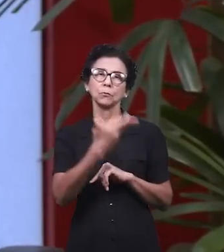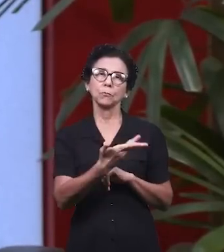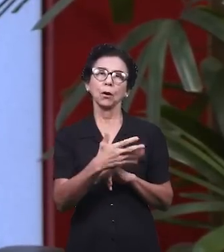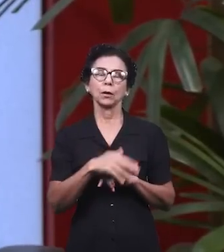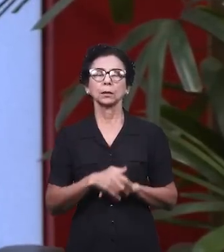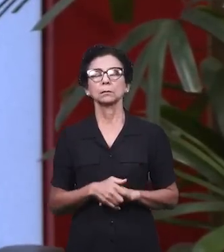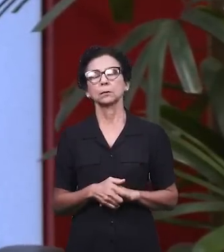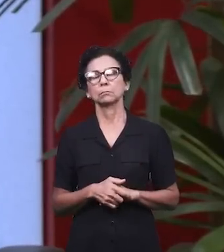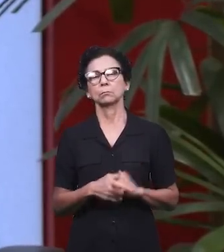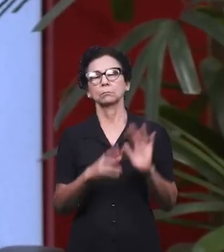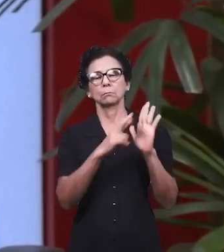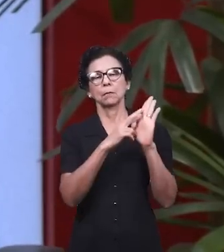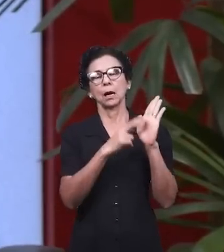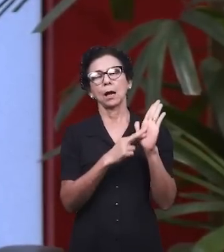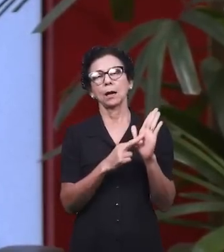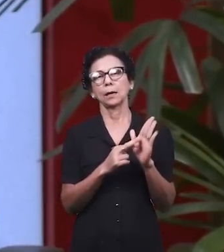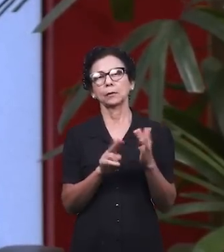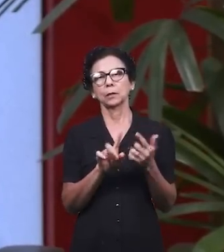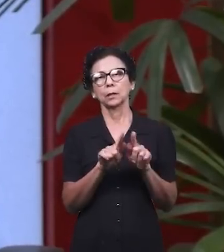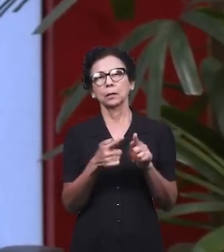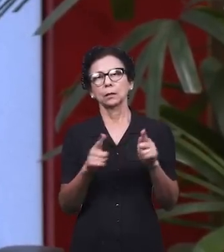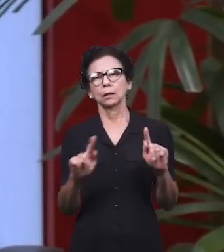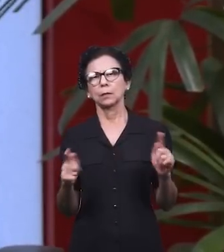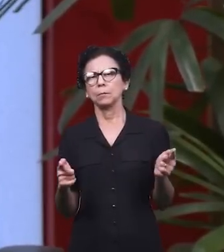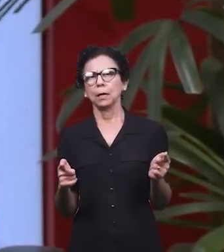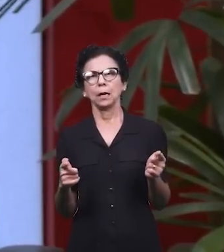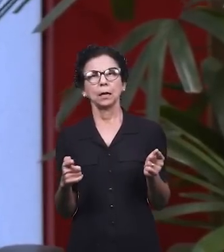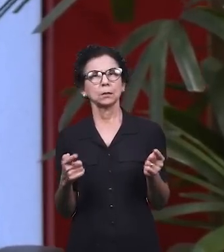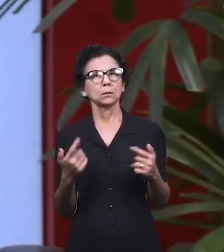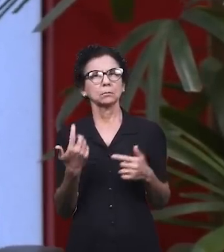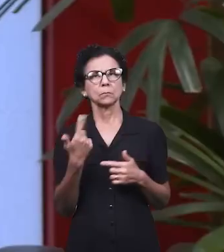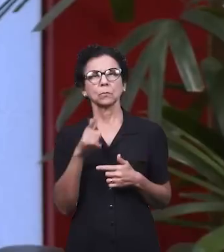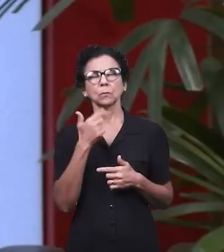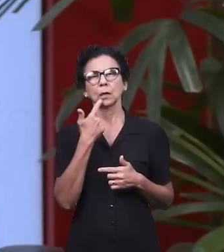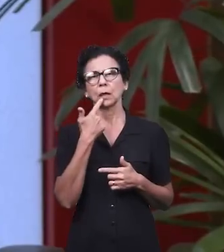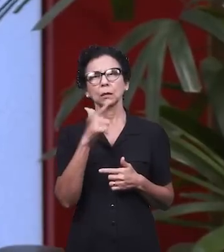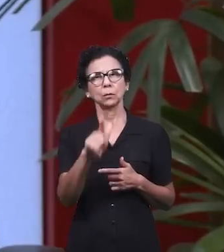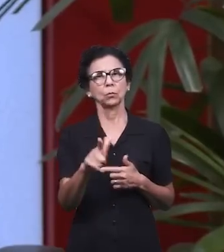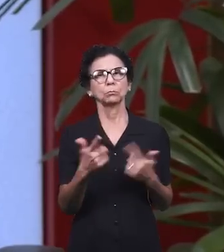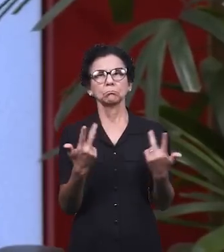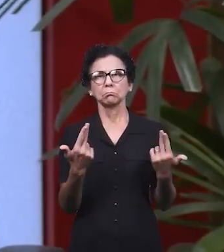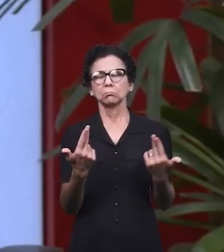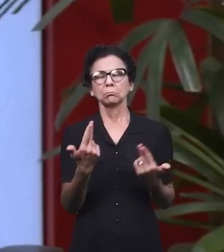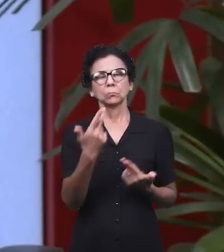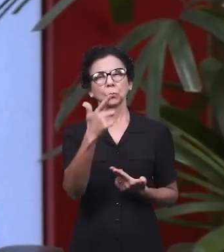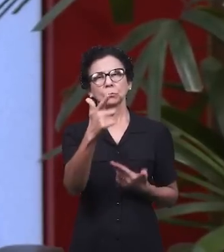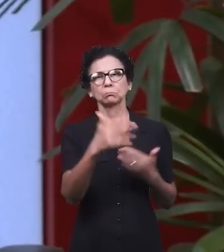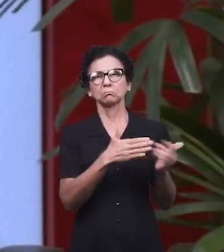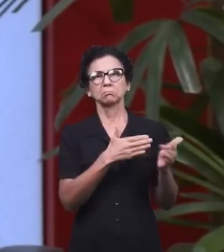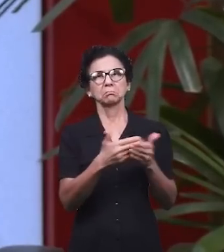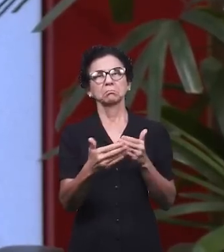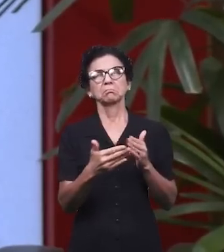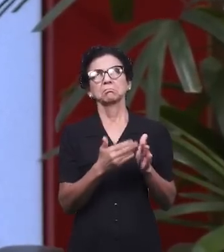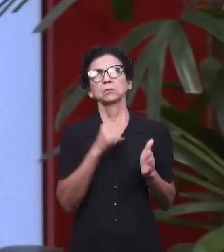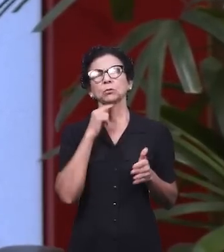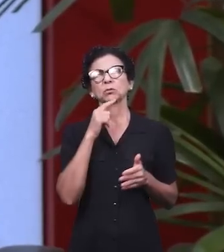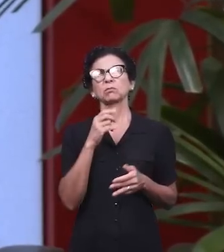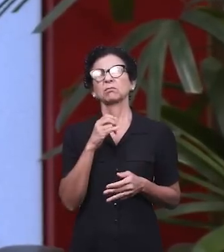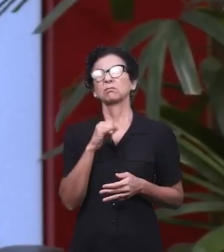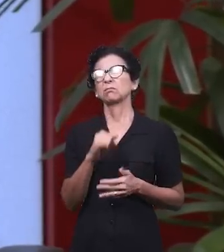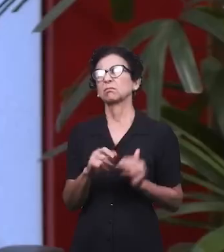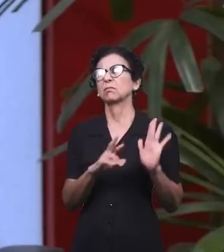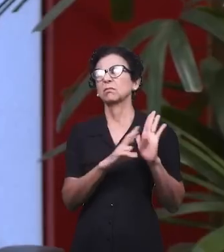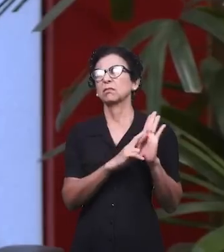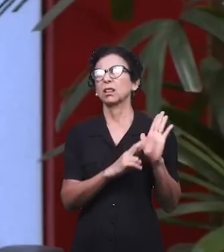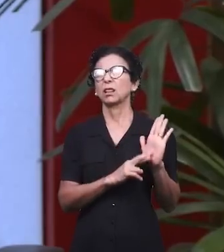Tem uma regra gramatical, uma síntese, tem tudo conforme qualquer outra língua é. E aí a gente tem a dúvida, será que a